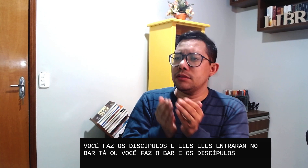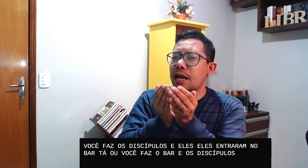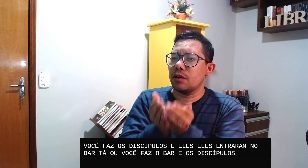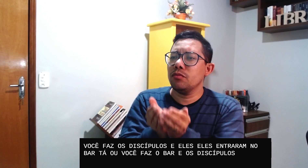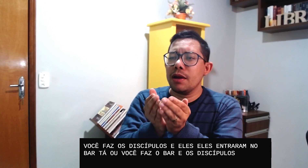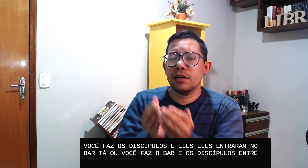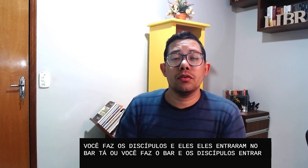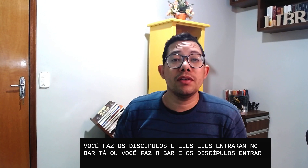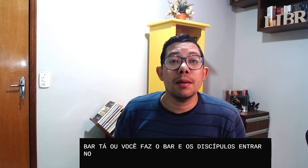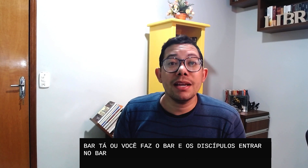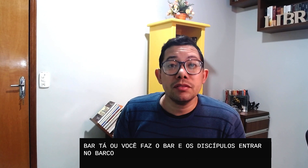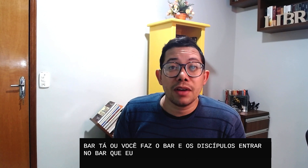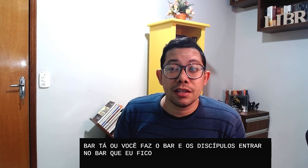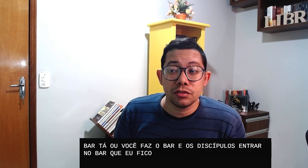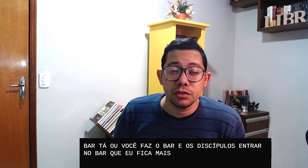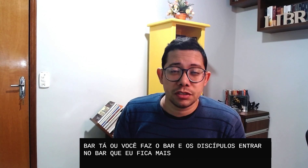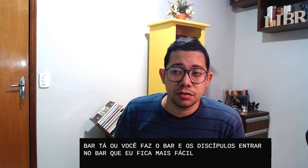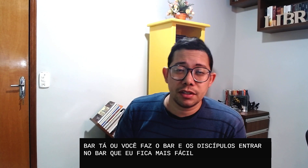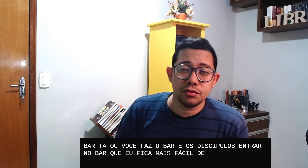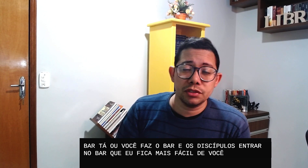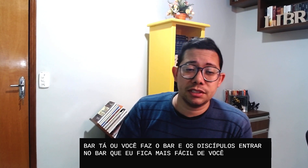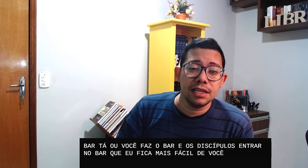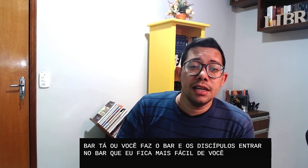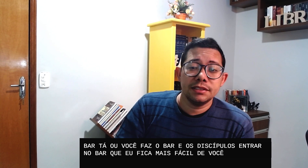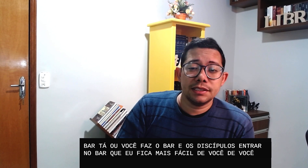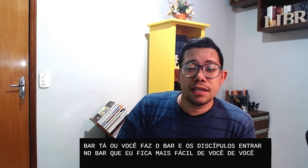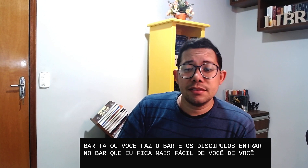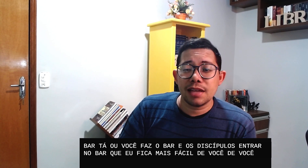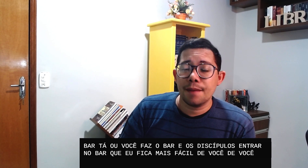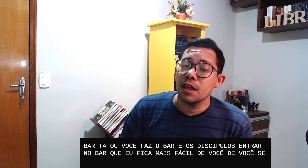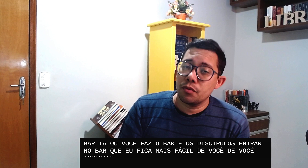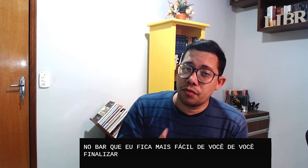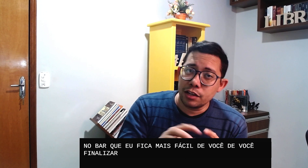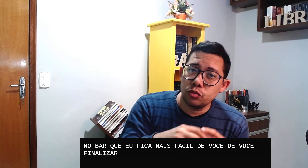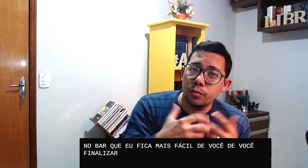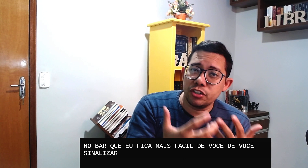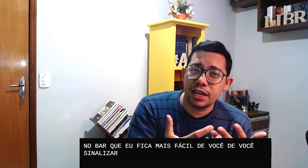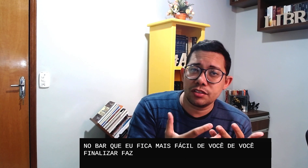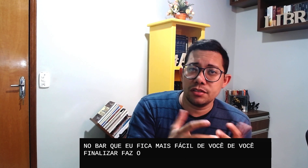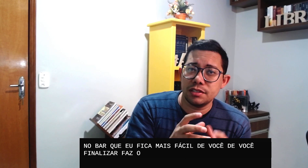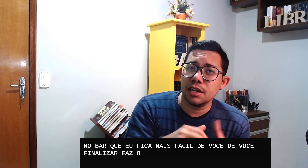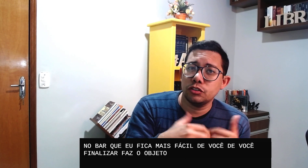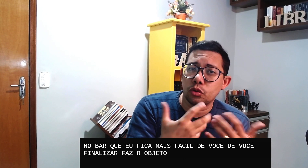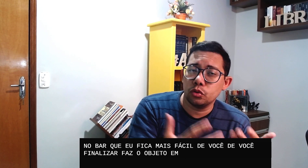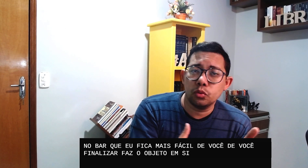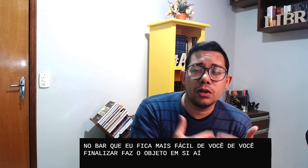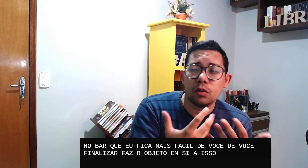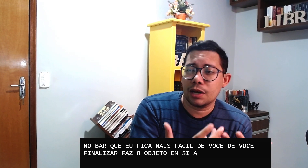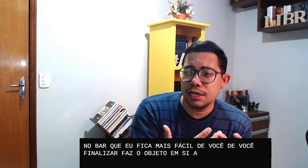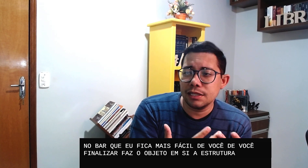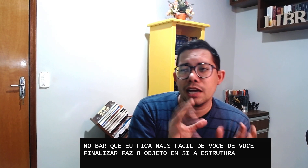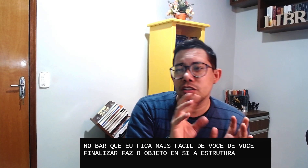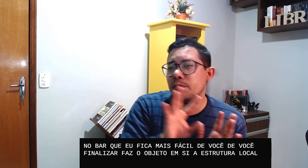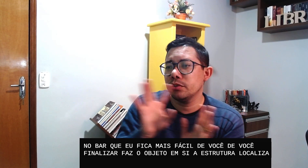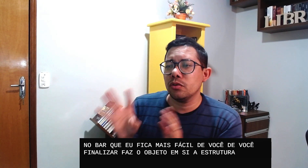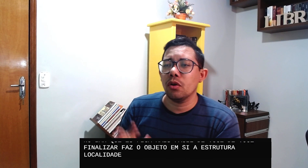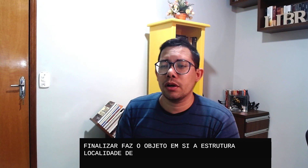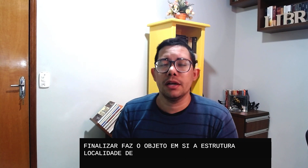entraram no barco. Então fica mais fácil de você sinalizar. Faz o objeto em si, a estrutura, a localidade e depois coloca